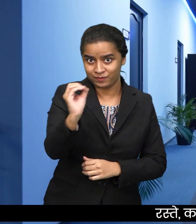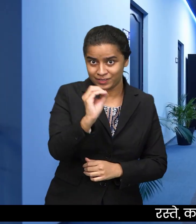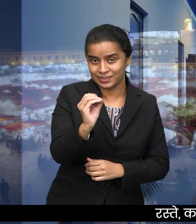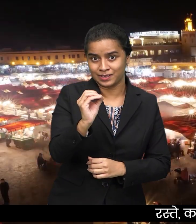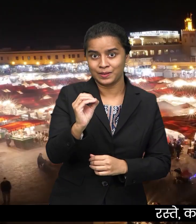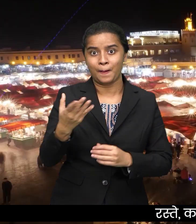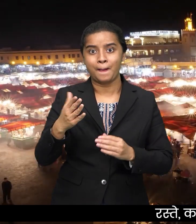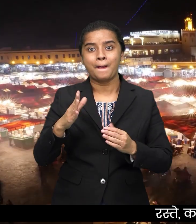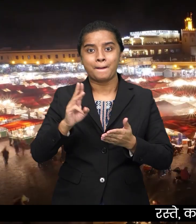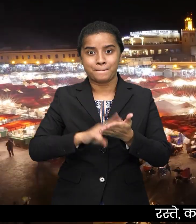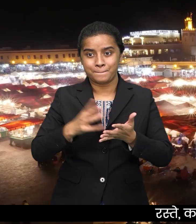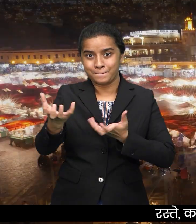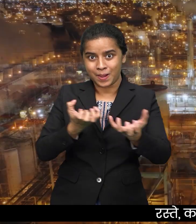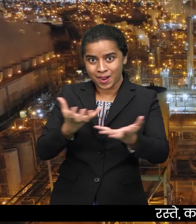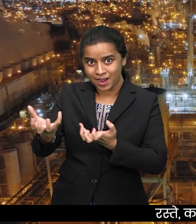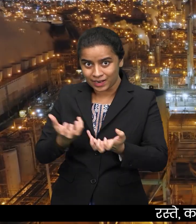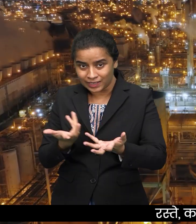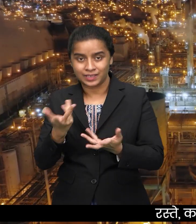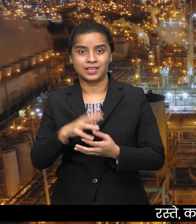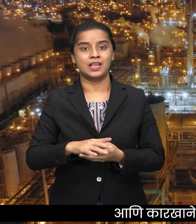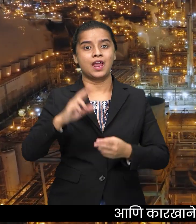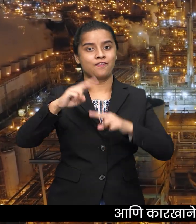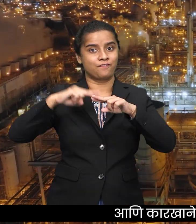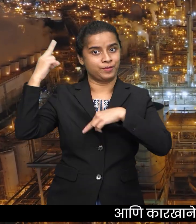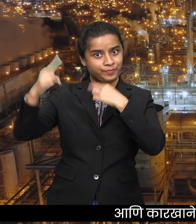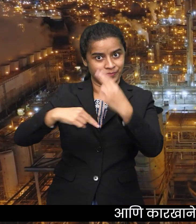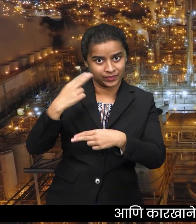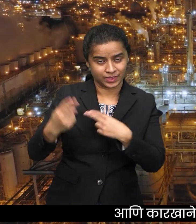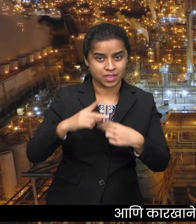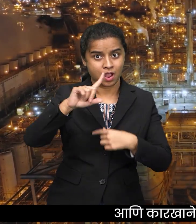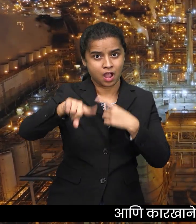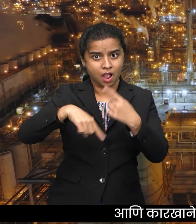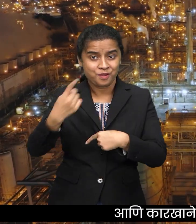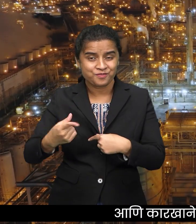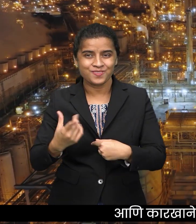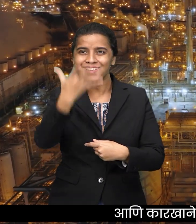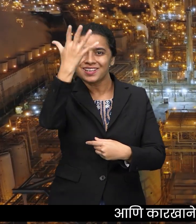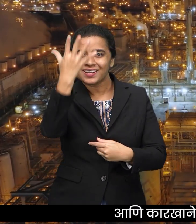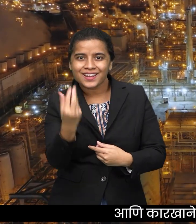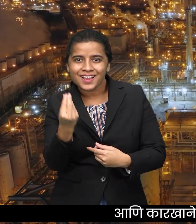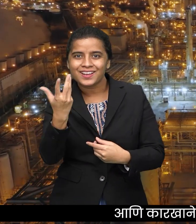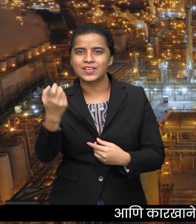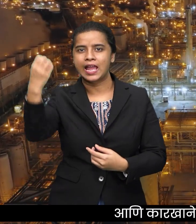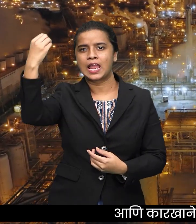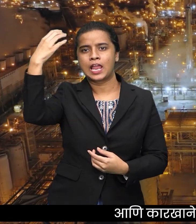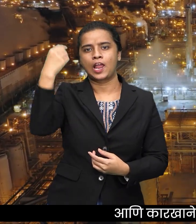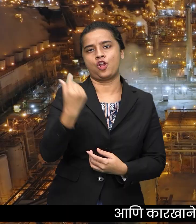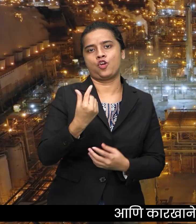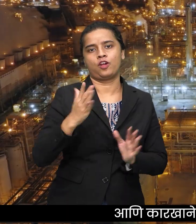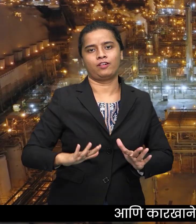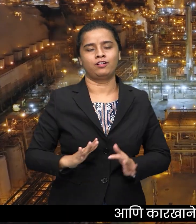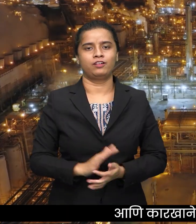रस्ते, कार्यालये, बाजारपेठा आणि कारखाने उजळवण्यास मदत करते.